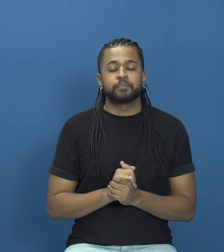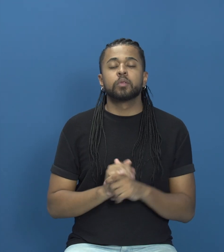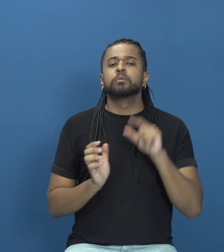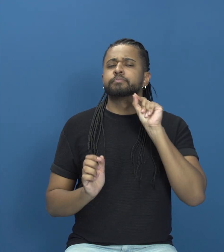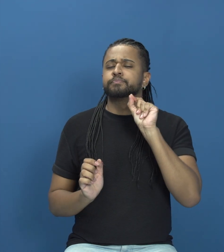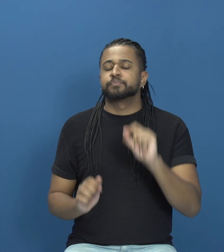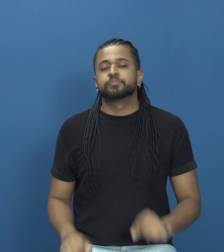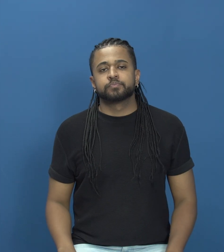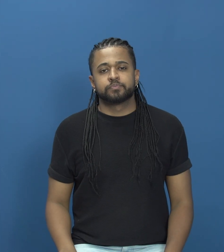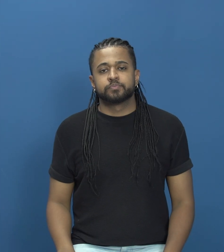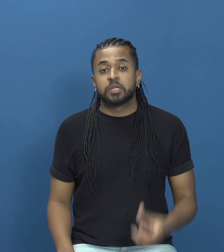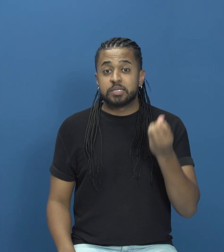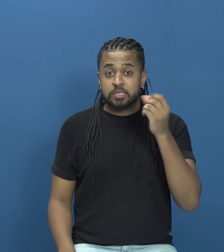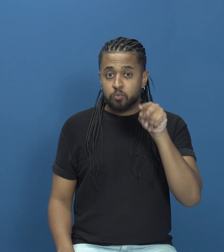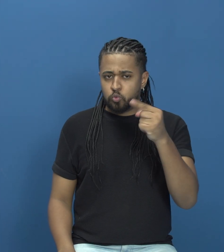sendo